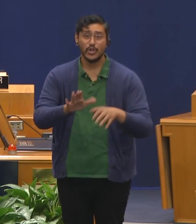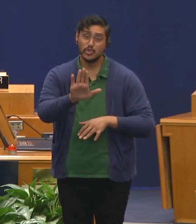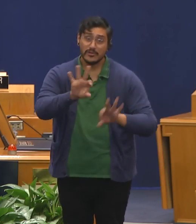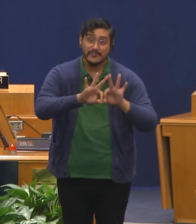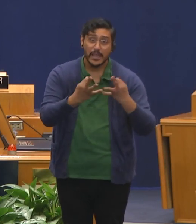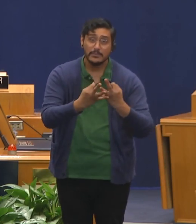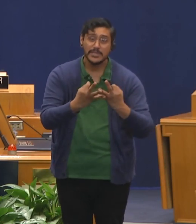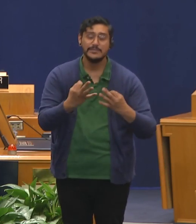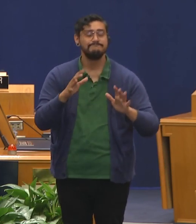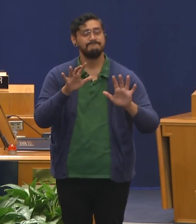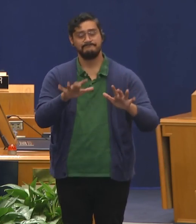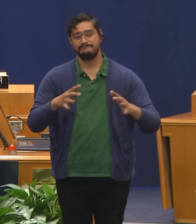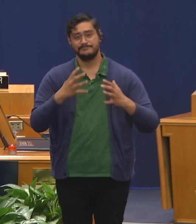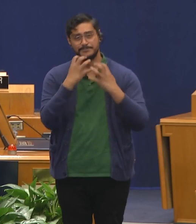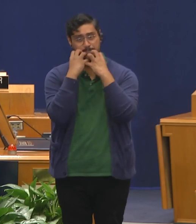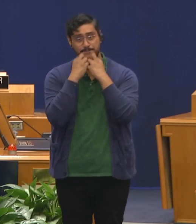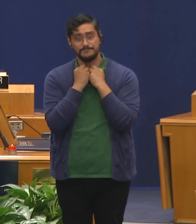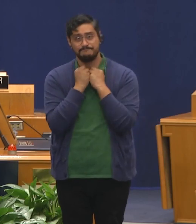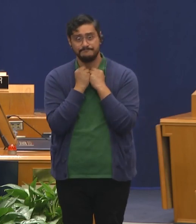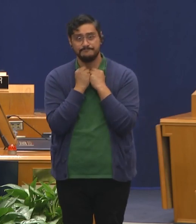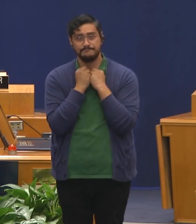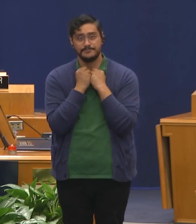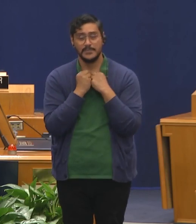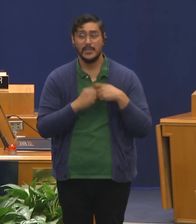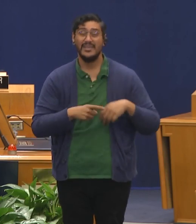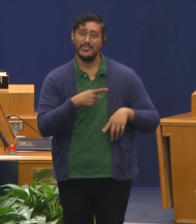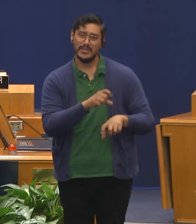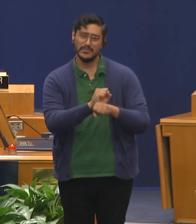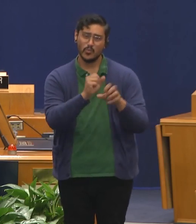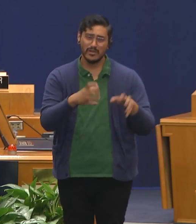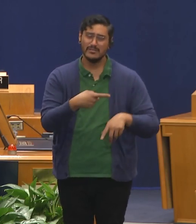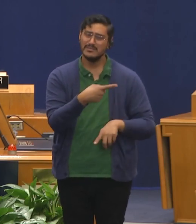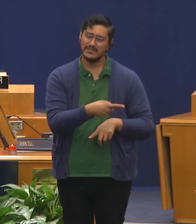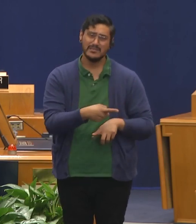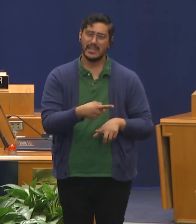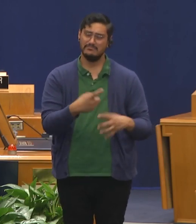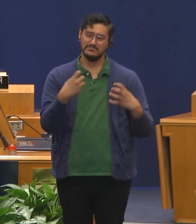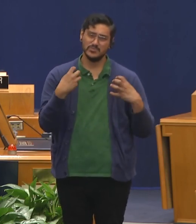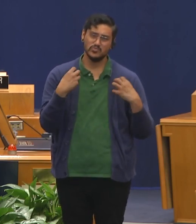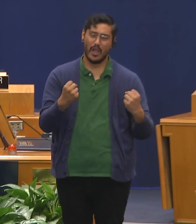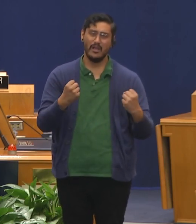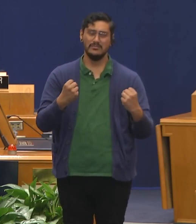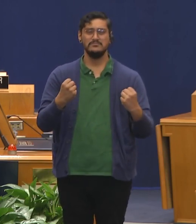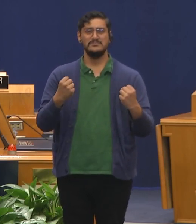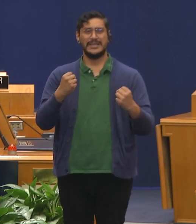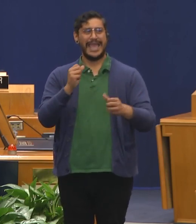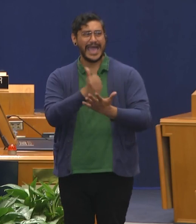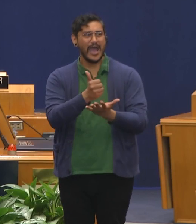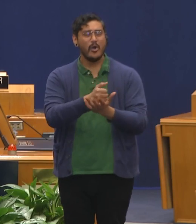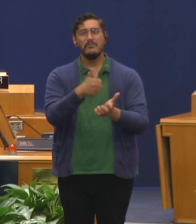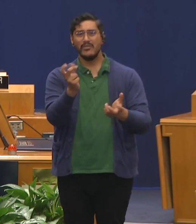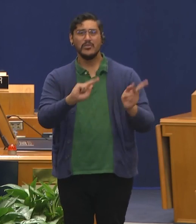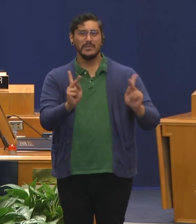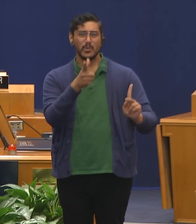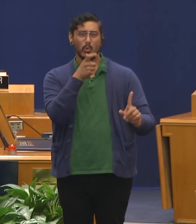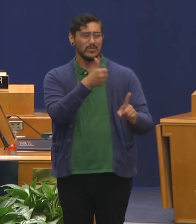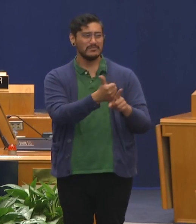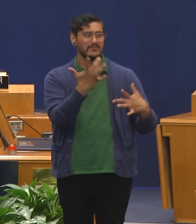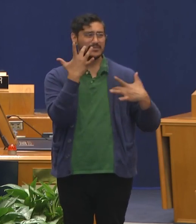pérdida. Estos trabajadores ayudan valientemente a otras personas que están enfermas y son